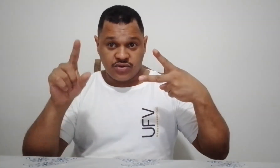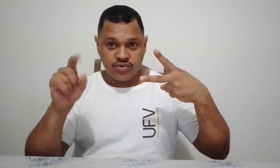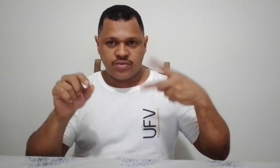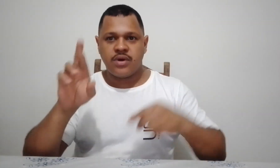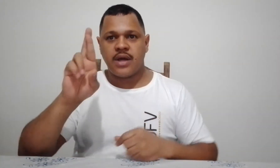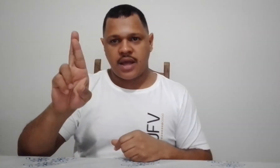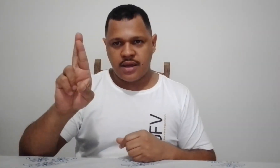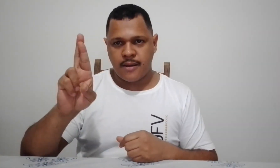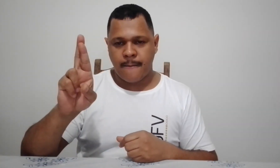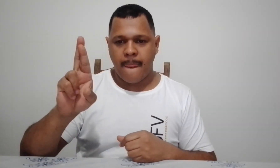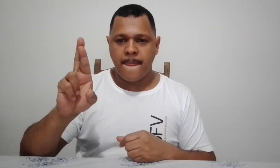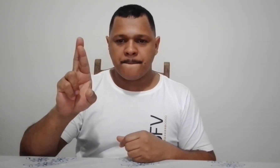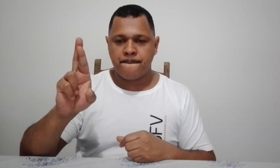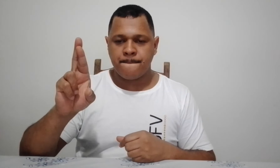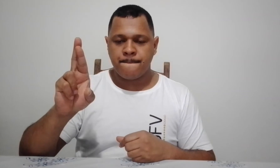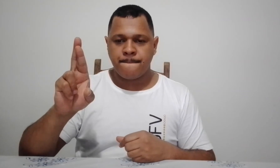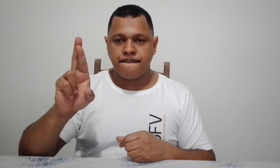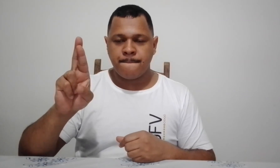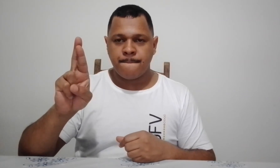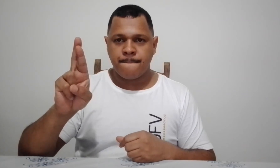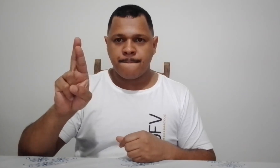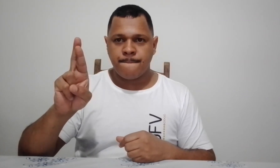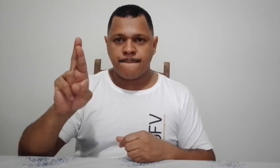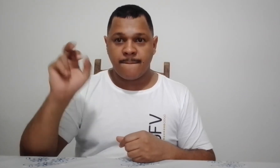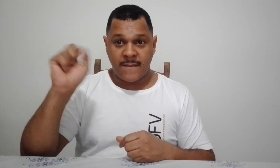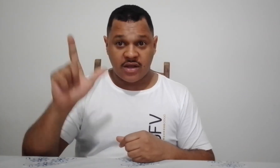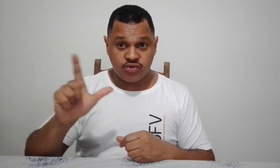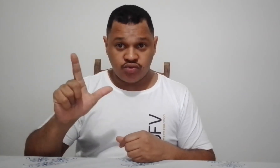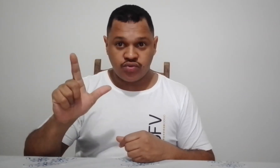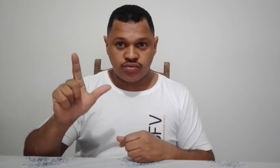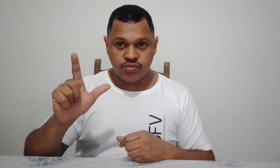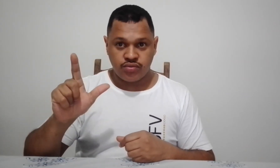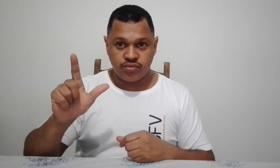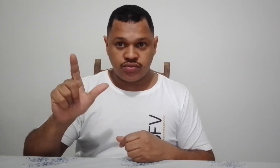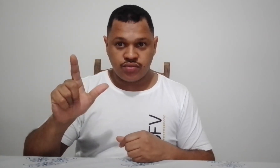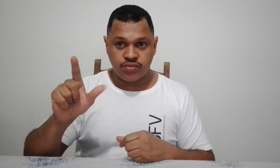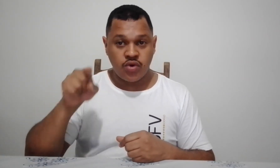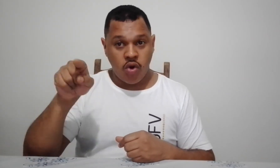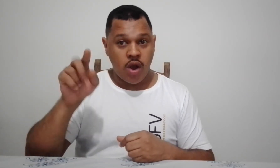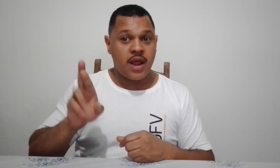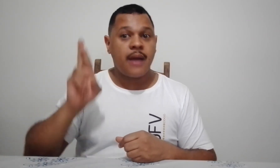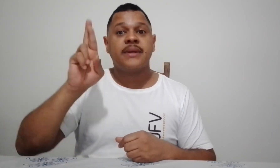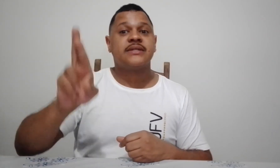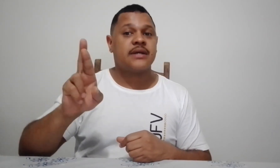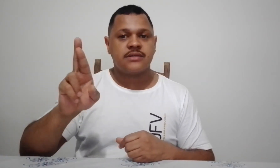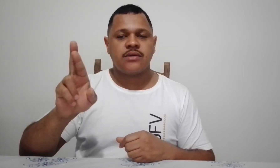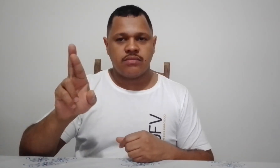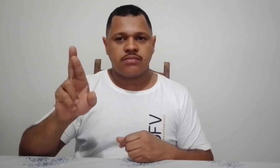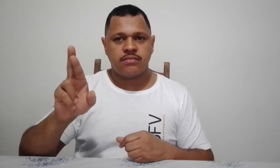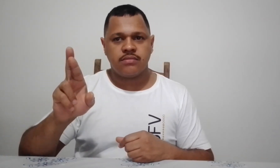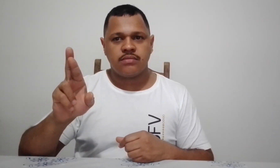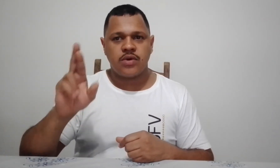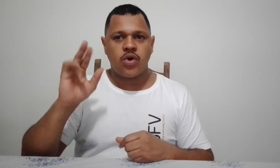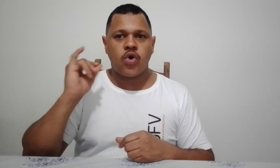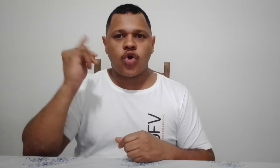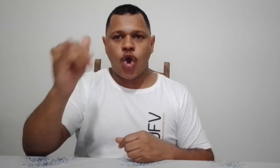R. Em azul, olha como que ele está representado aqui para a corrente alternada.